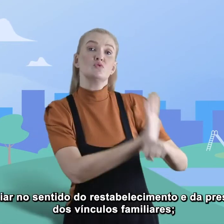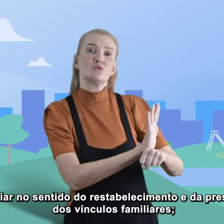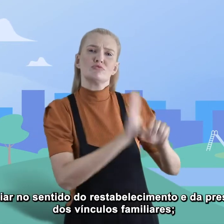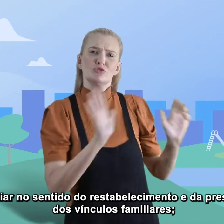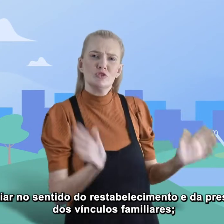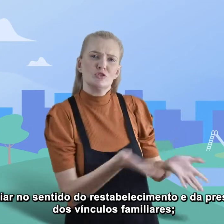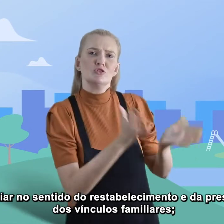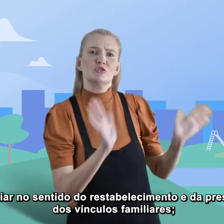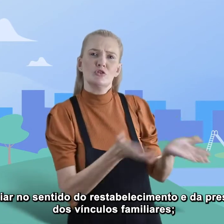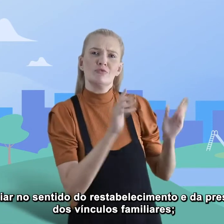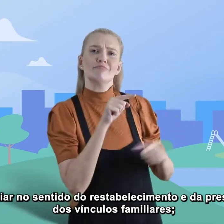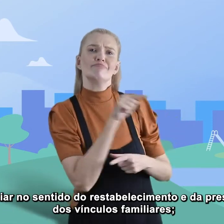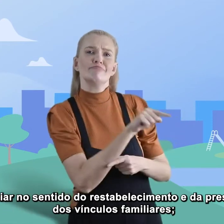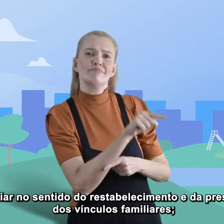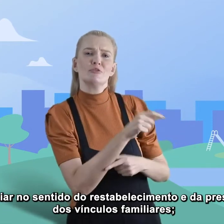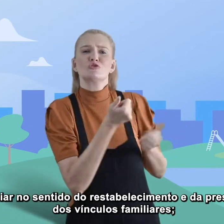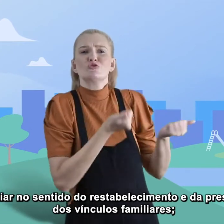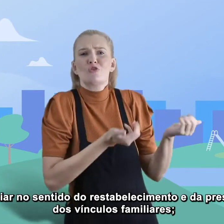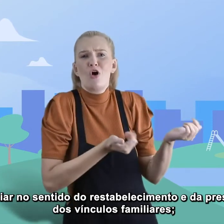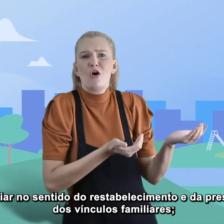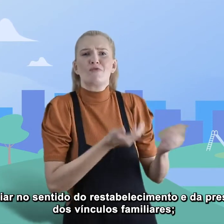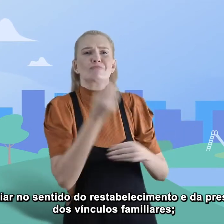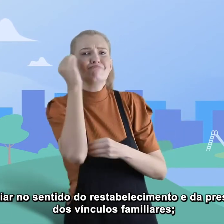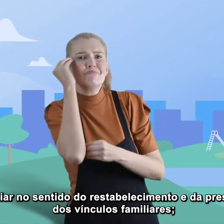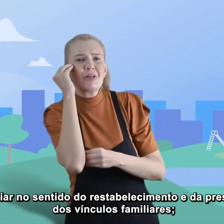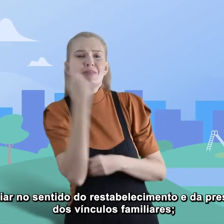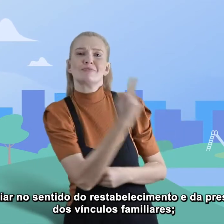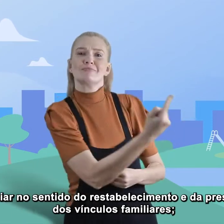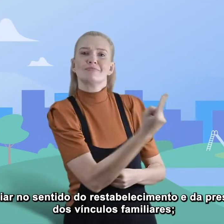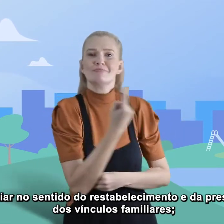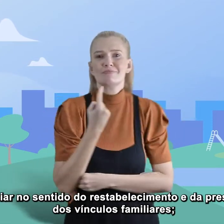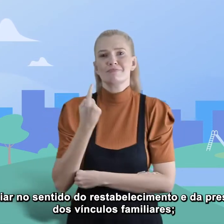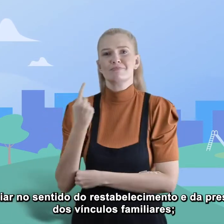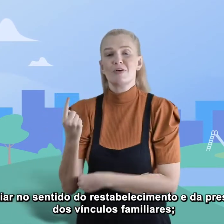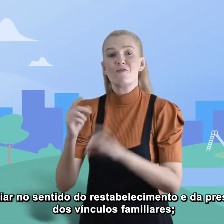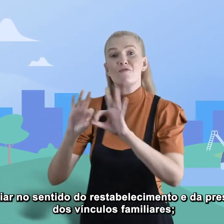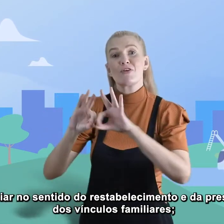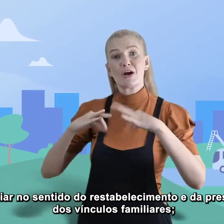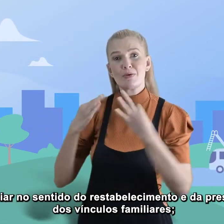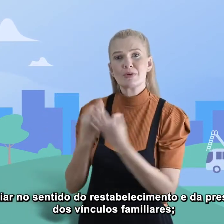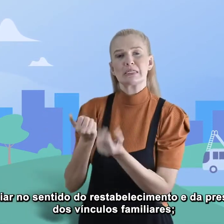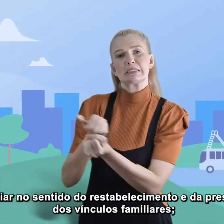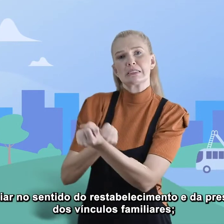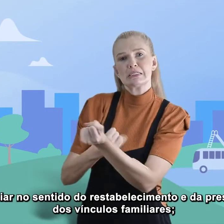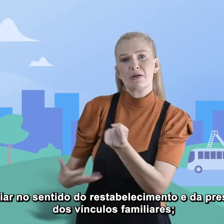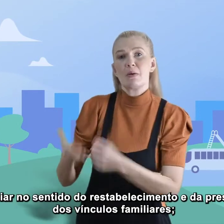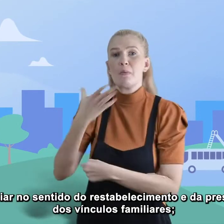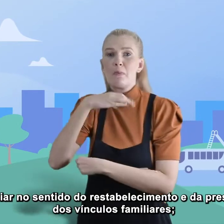Diligenciar no sentido do restabelecimento e da preservação dos vínculos familiares.